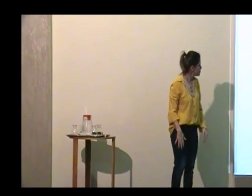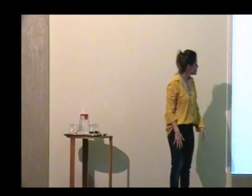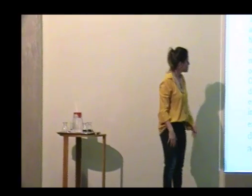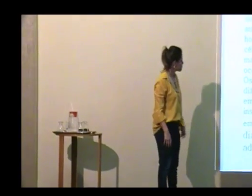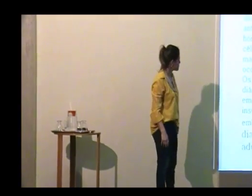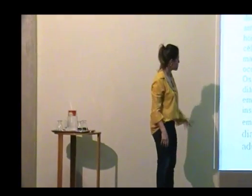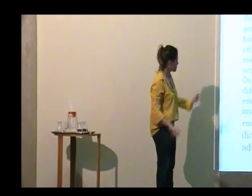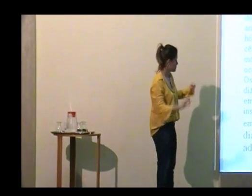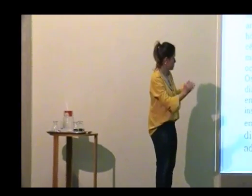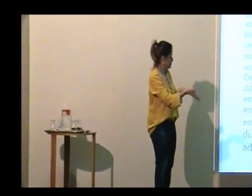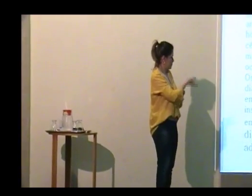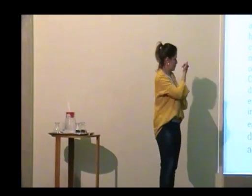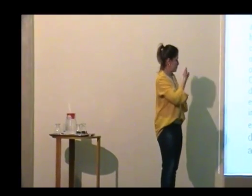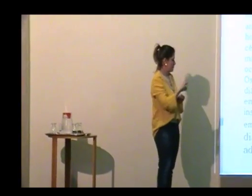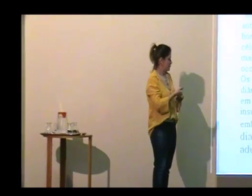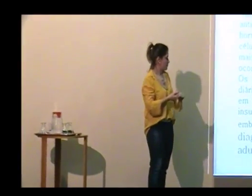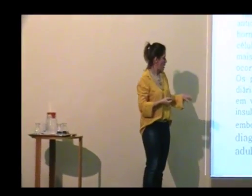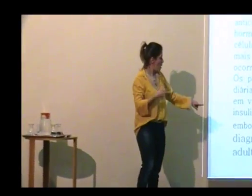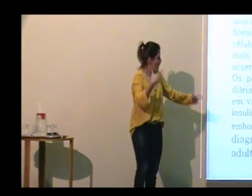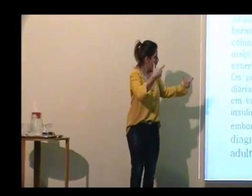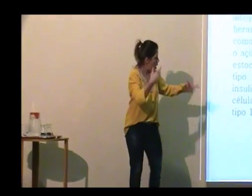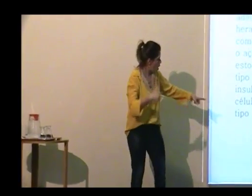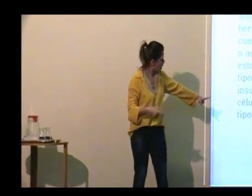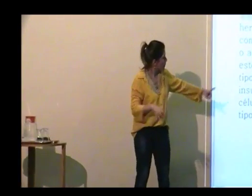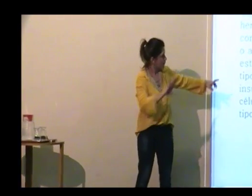Eles ocorrem em períodos diferentes da vida.